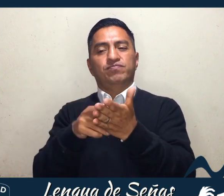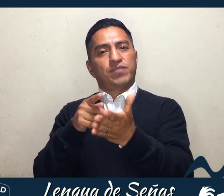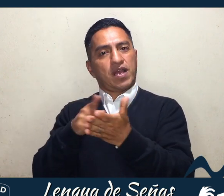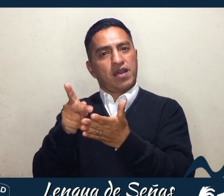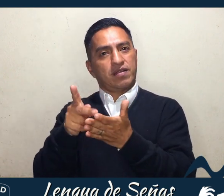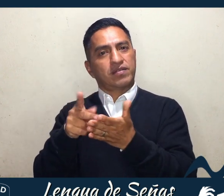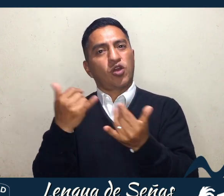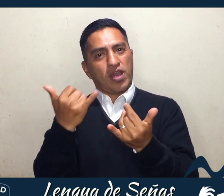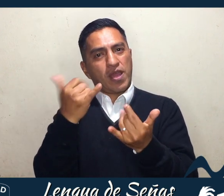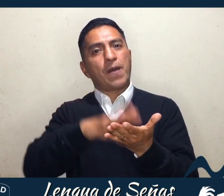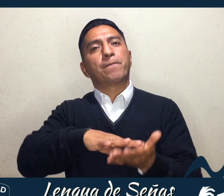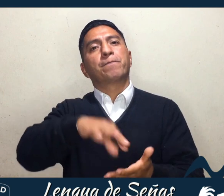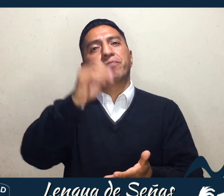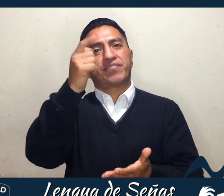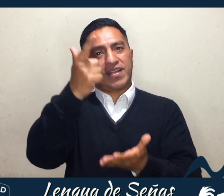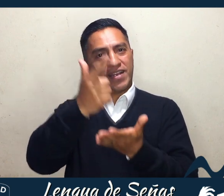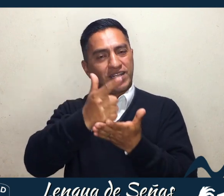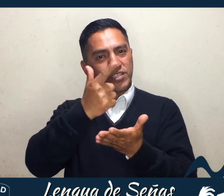en un momento con Dios.